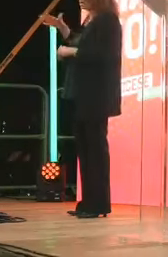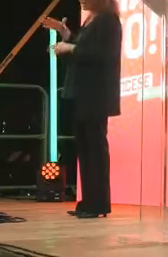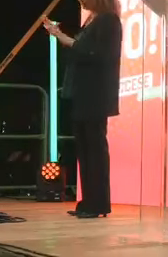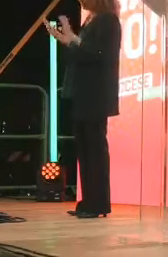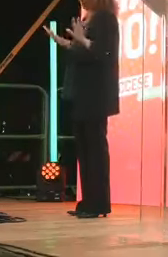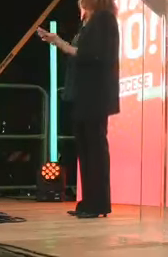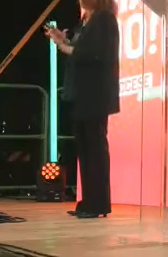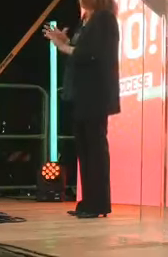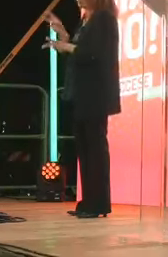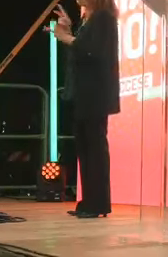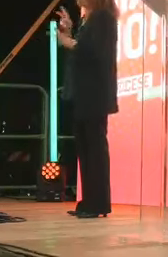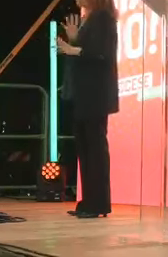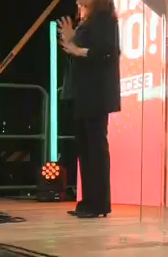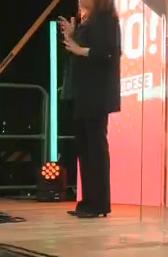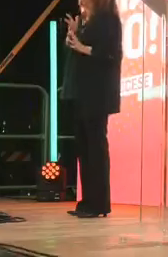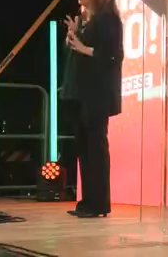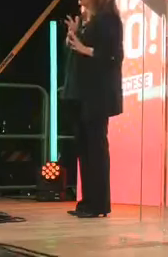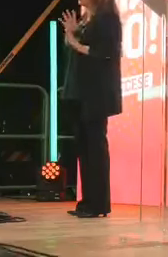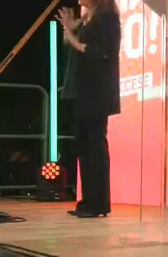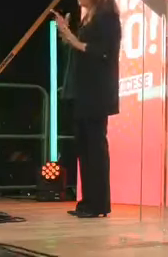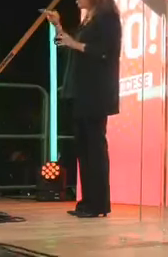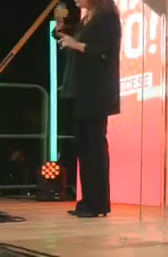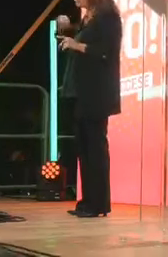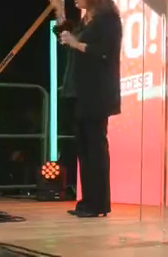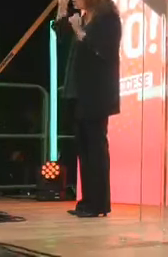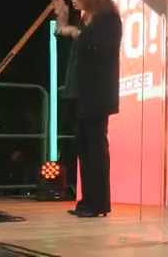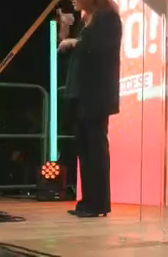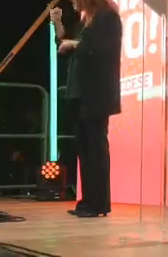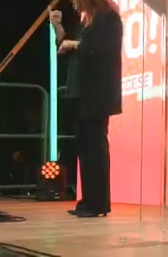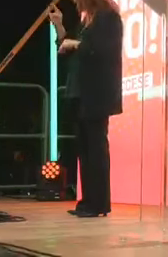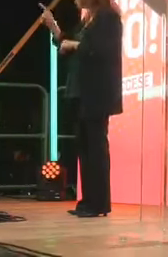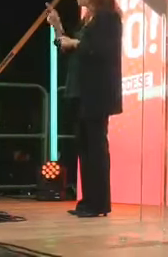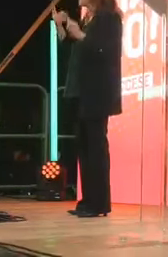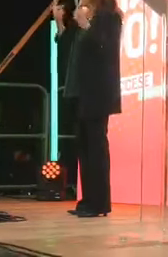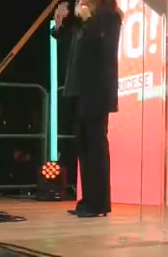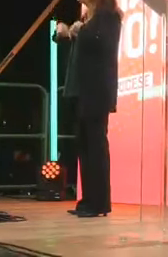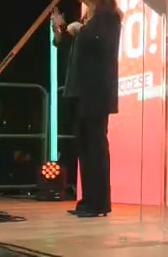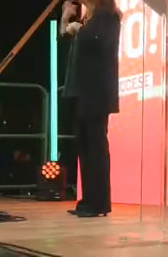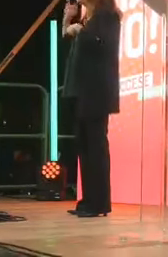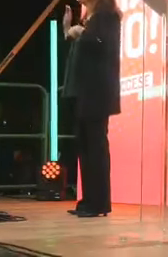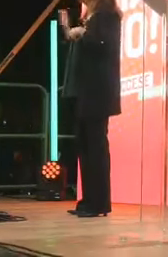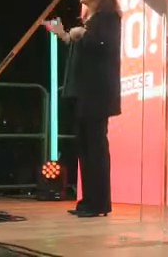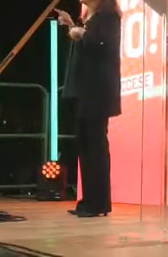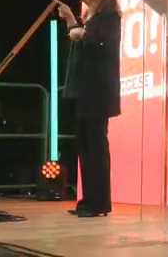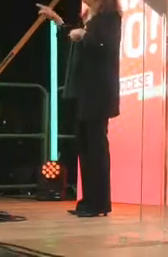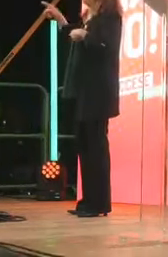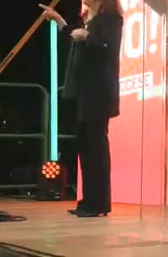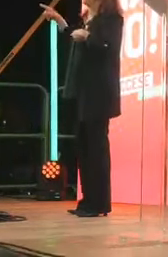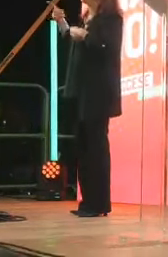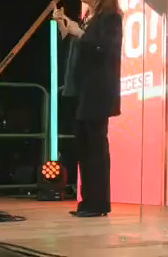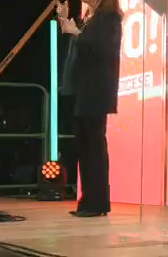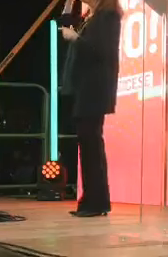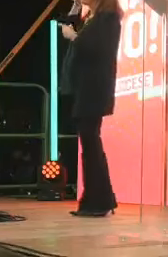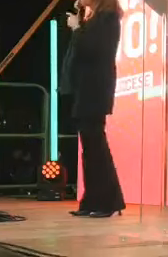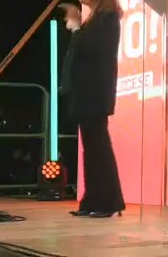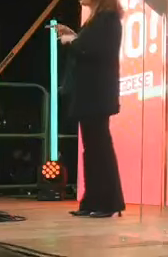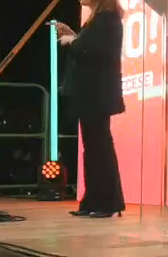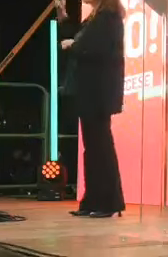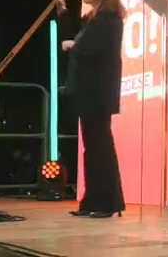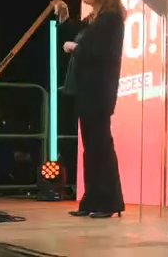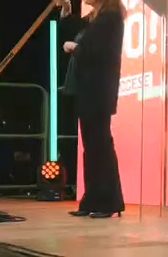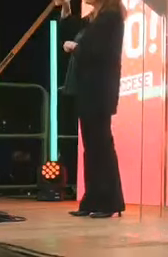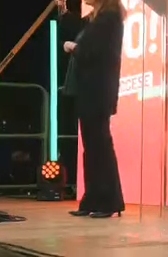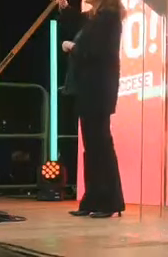perché per noi l'avversario, e non lo dimentichiamo mai, è questa destra, è questo governo, è Giorgia Meloni,